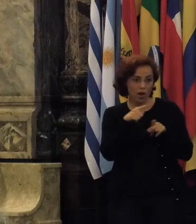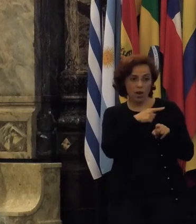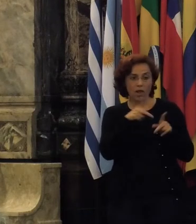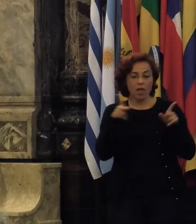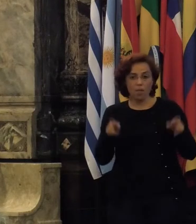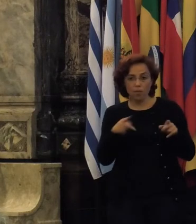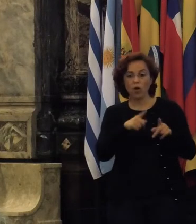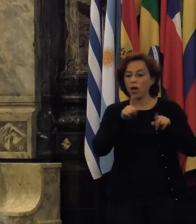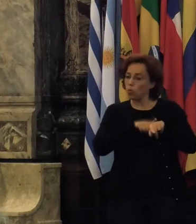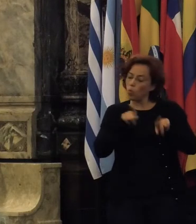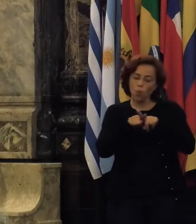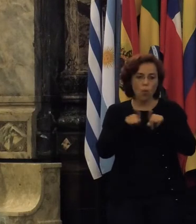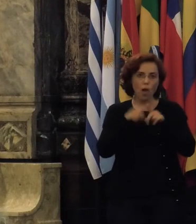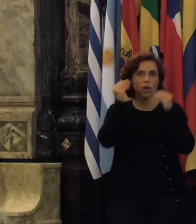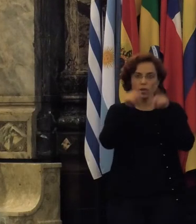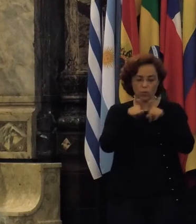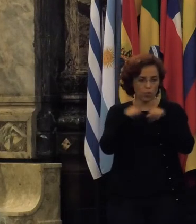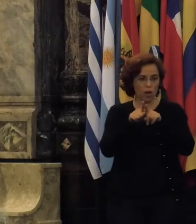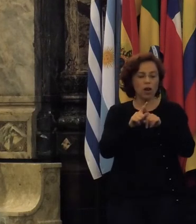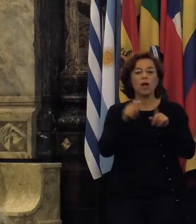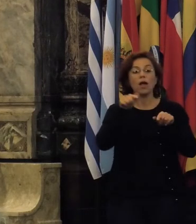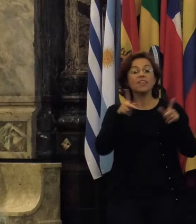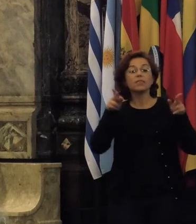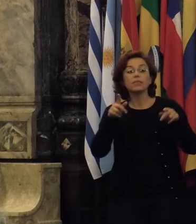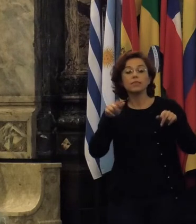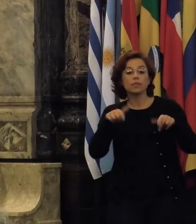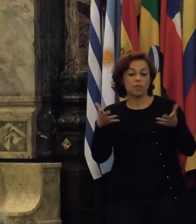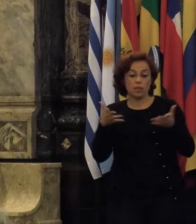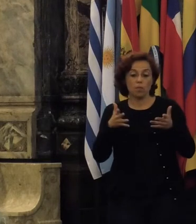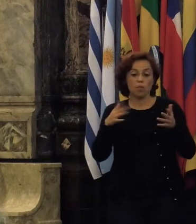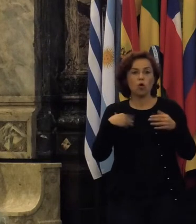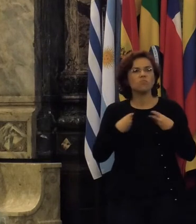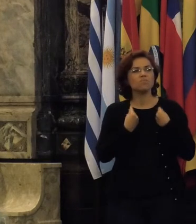tiempo, que justamente lo que nos provoca es un estado